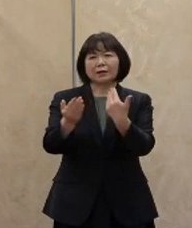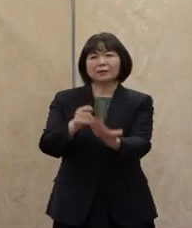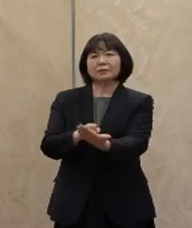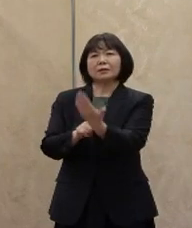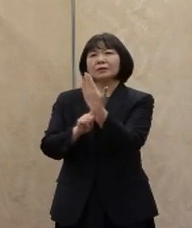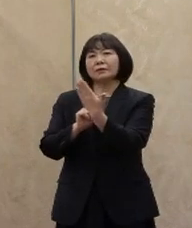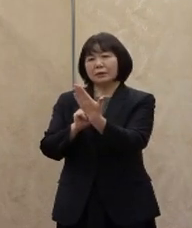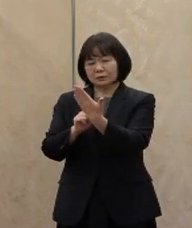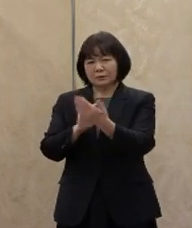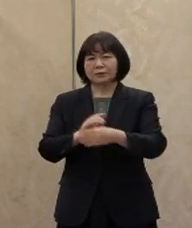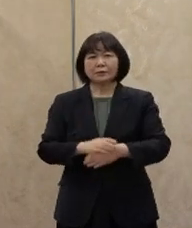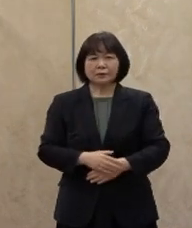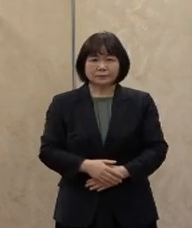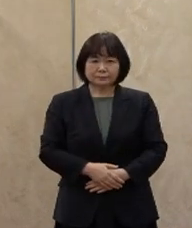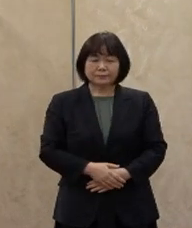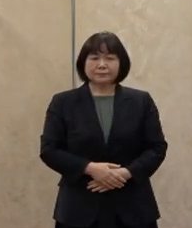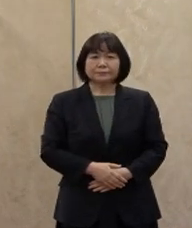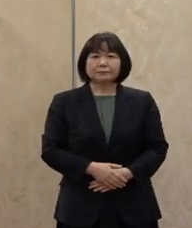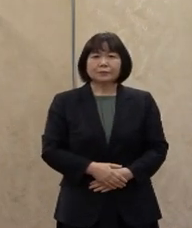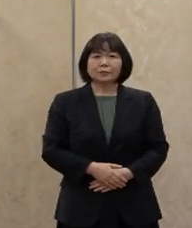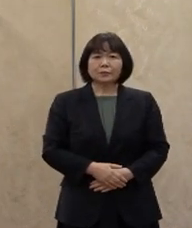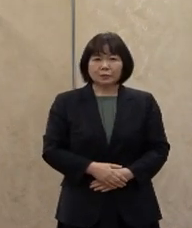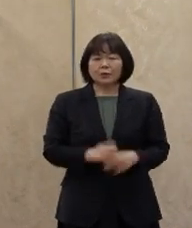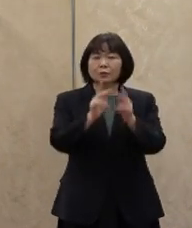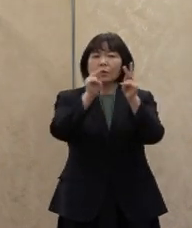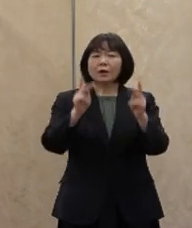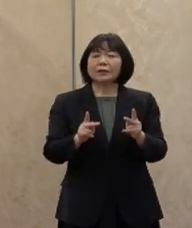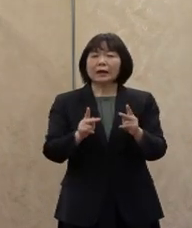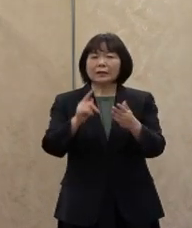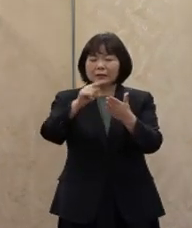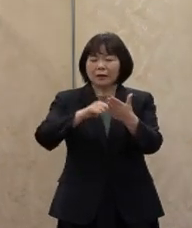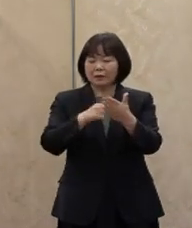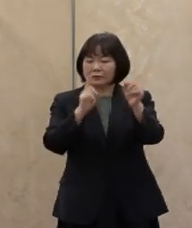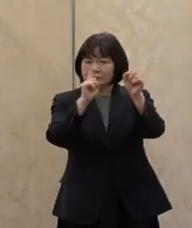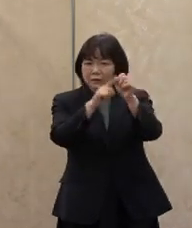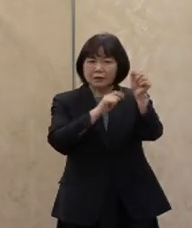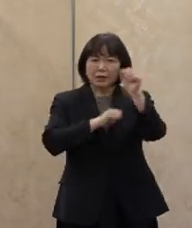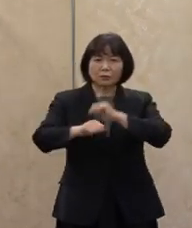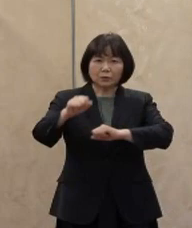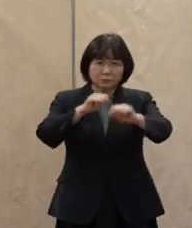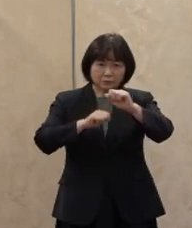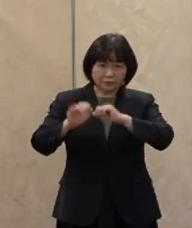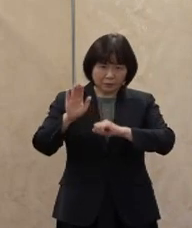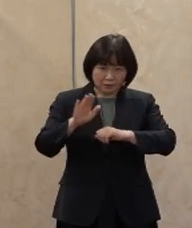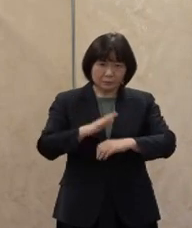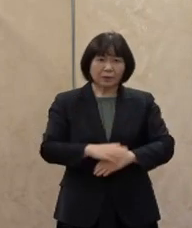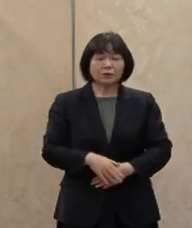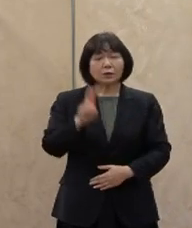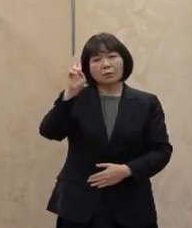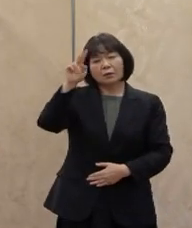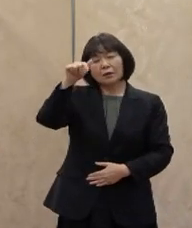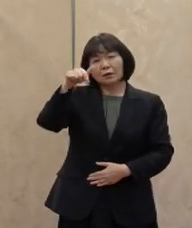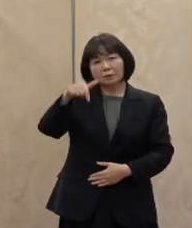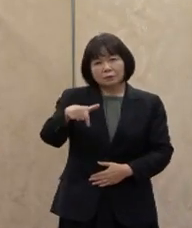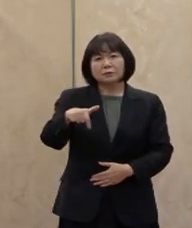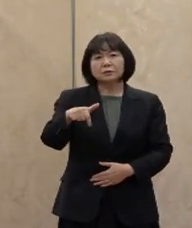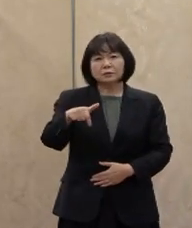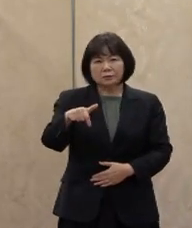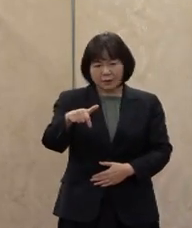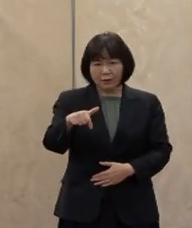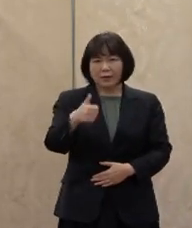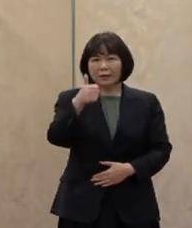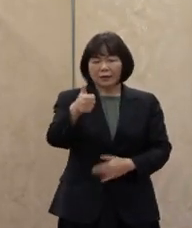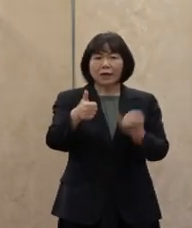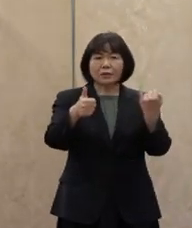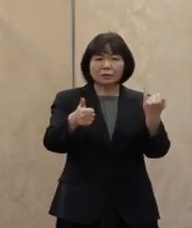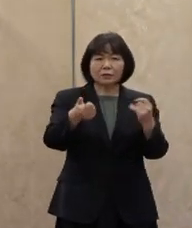。その中でのこの課題解決に向けた取り組みです。大阪府において、性別の役割